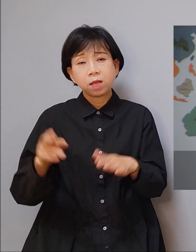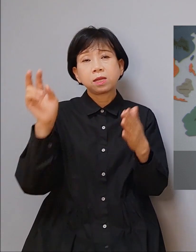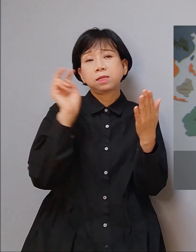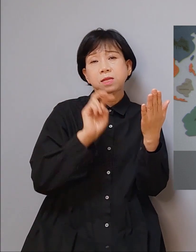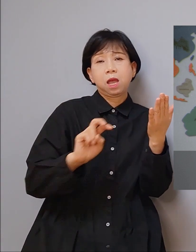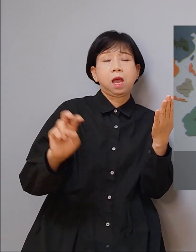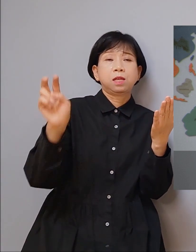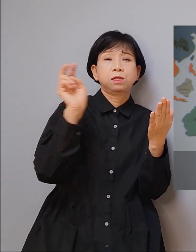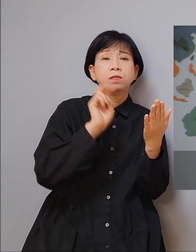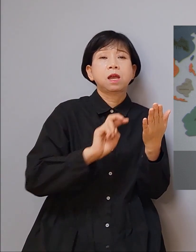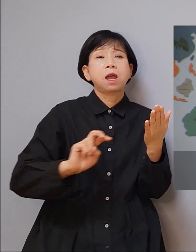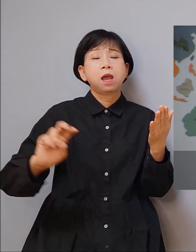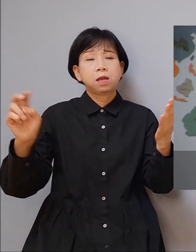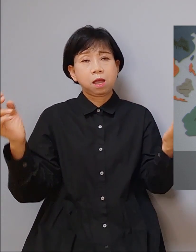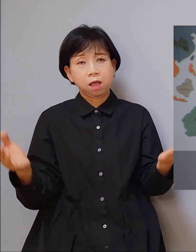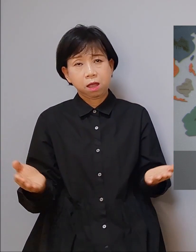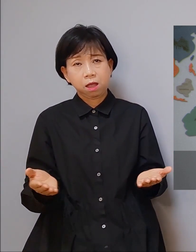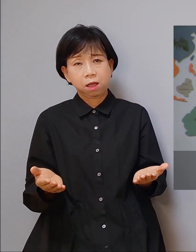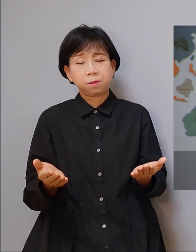고마워